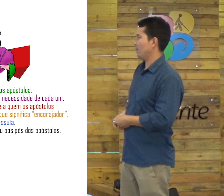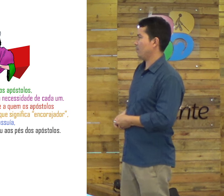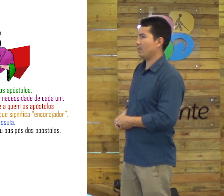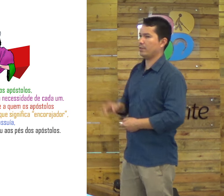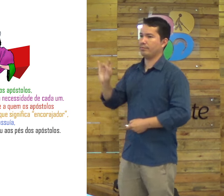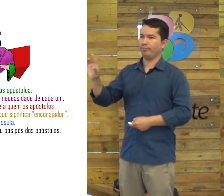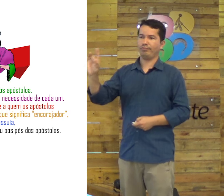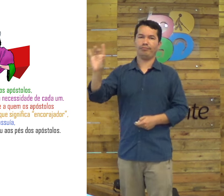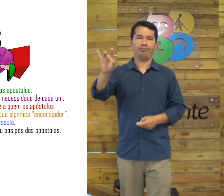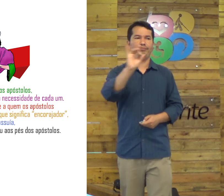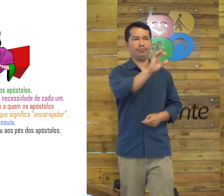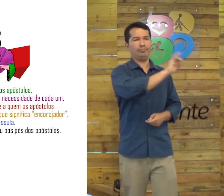Tcharam?